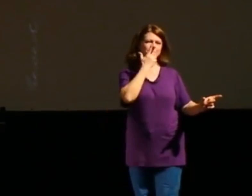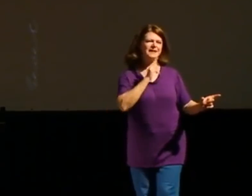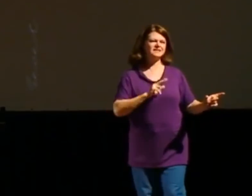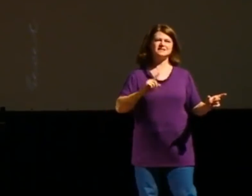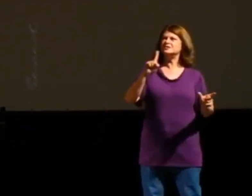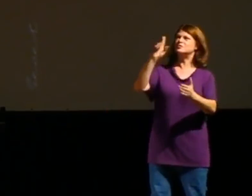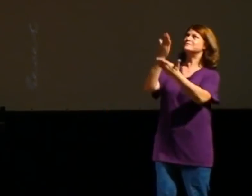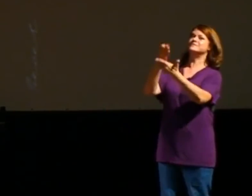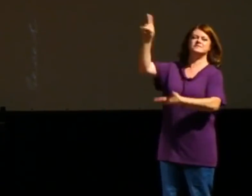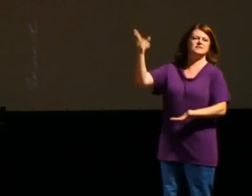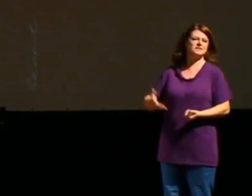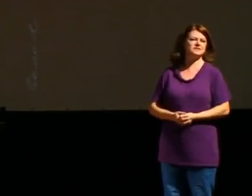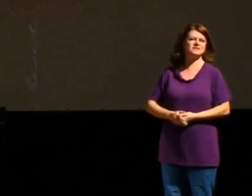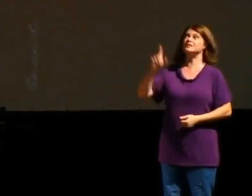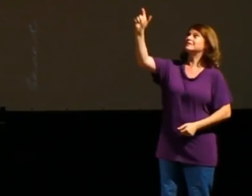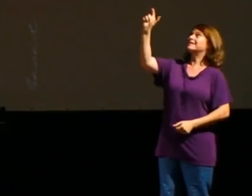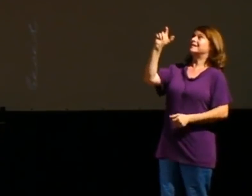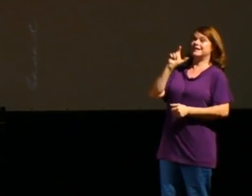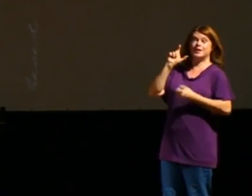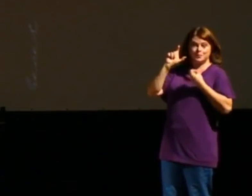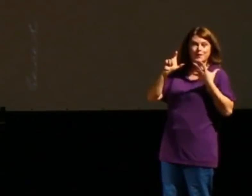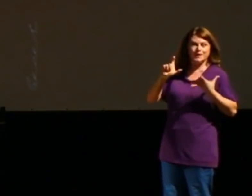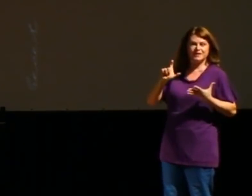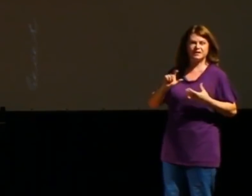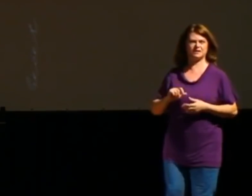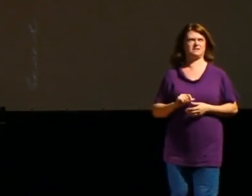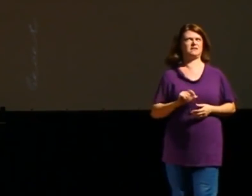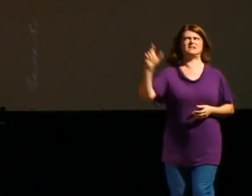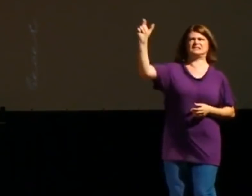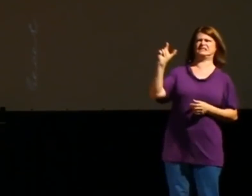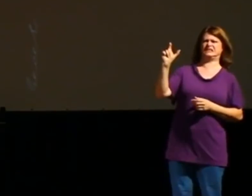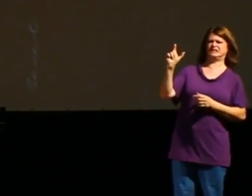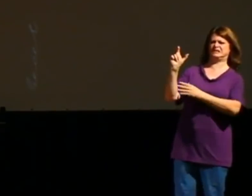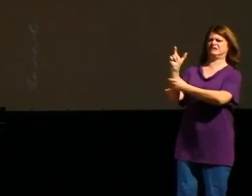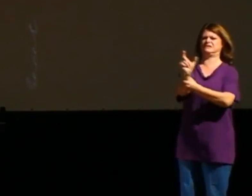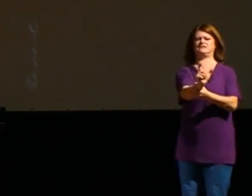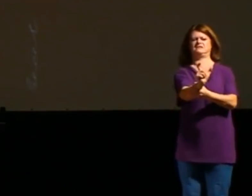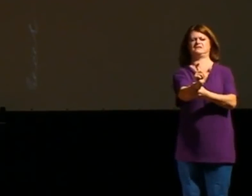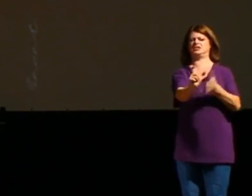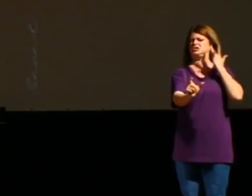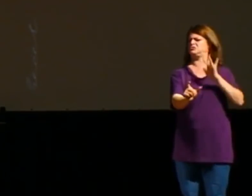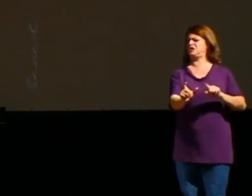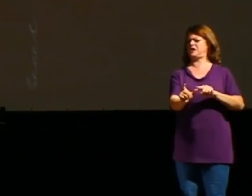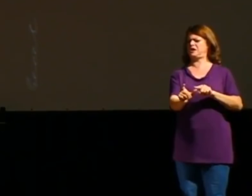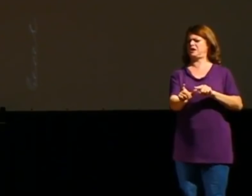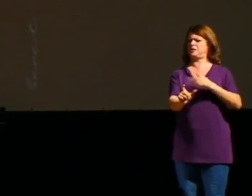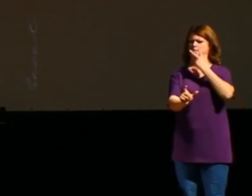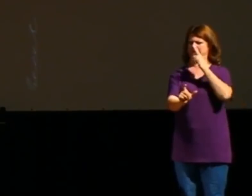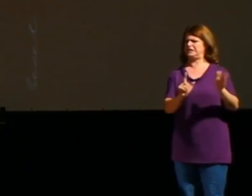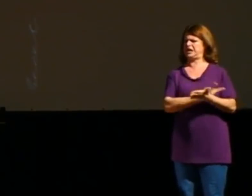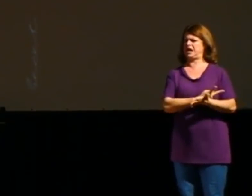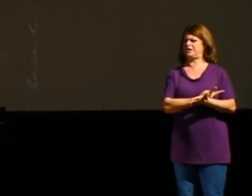da promessa de Deus, do valor de Deus e do dedo de Deus. Esse texto me leva a